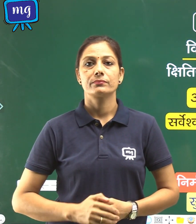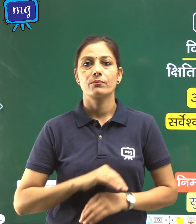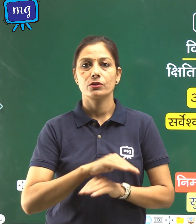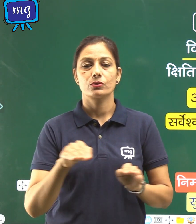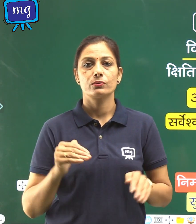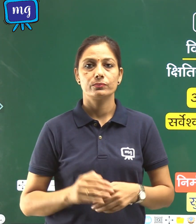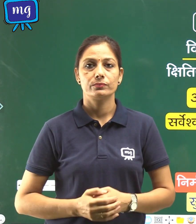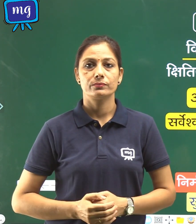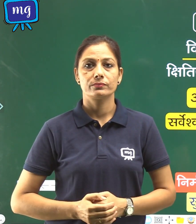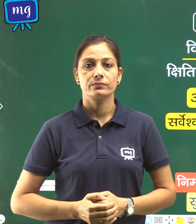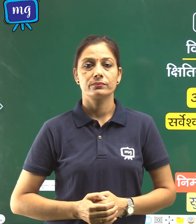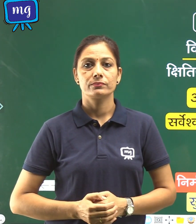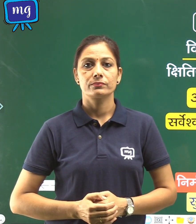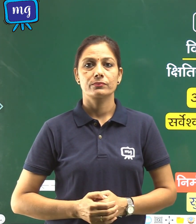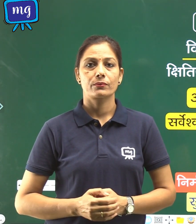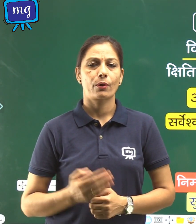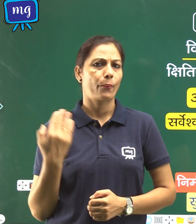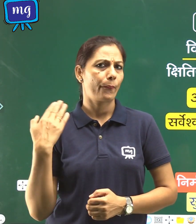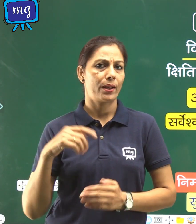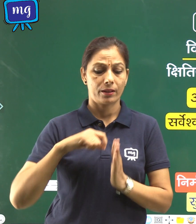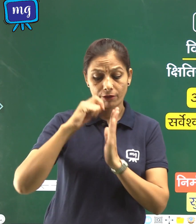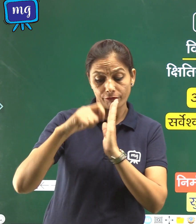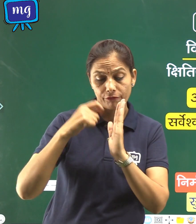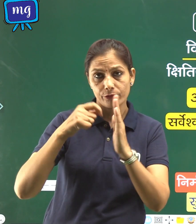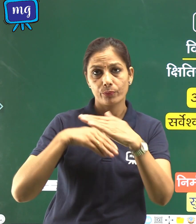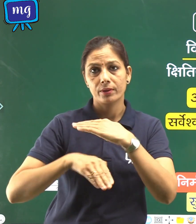बच्चों, पिछले वीडियो में